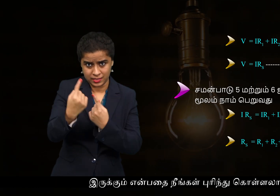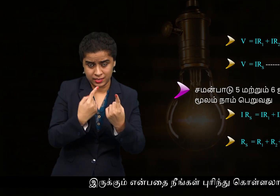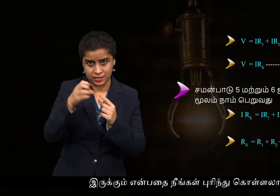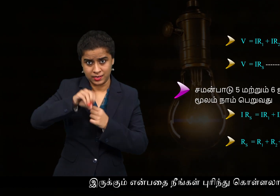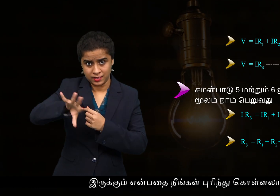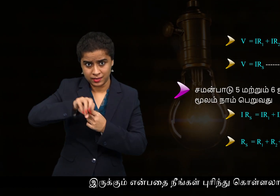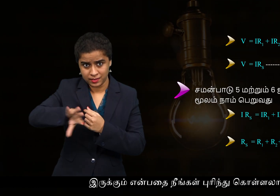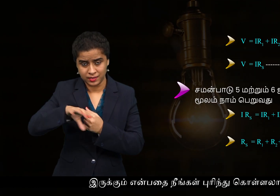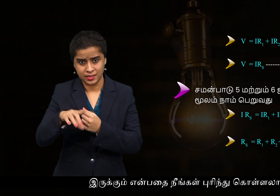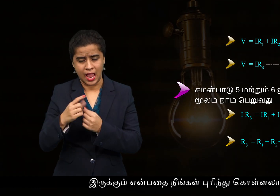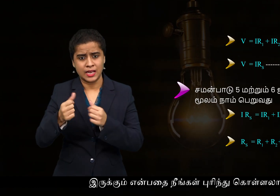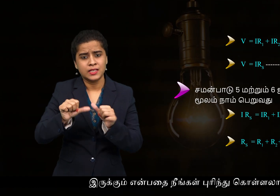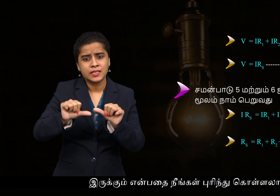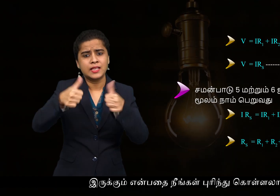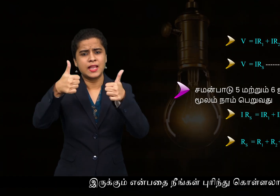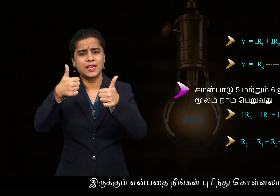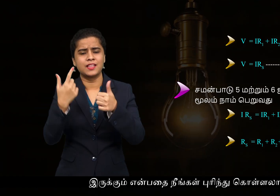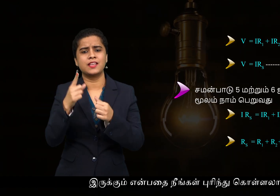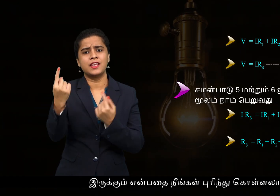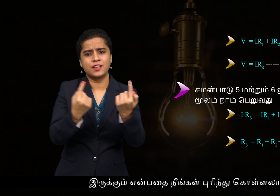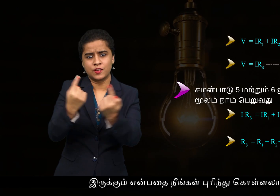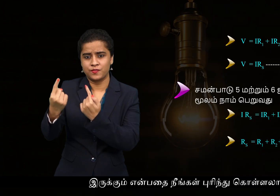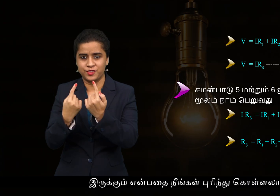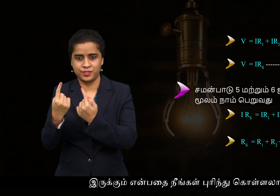அதிகமாக இருக்கும் என்பதை நீங்கள் புரிந்து கொள்ளலாம்.